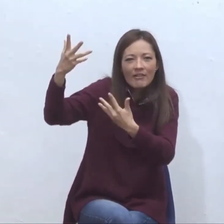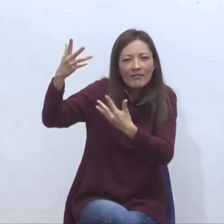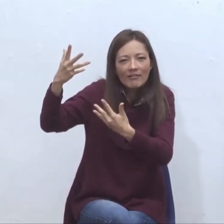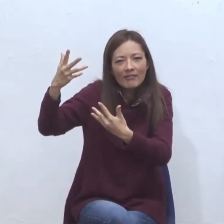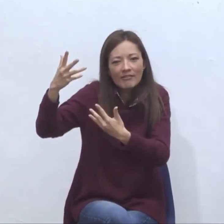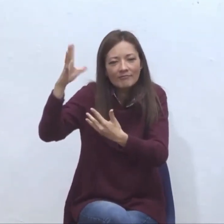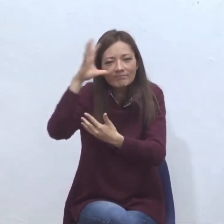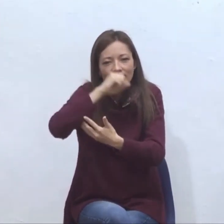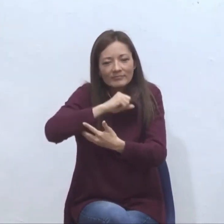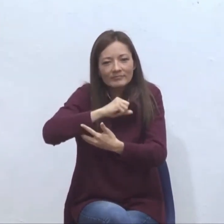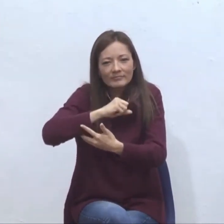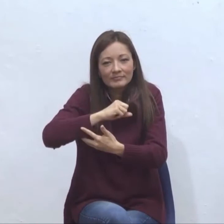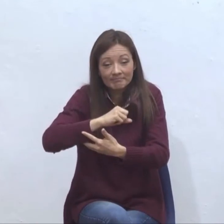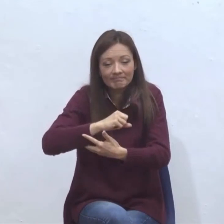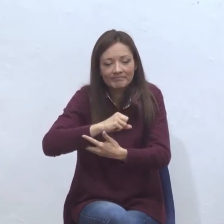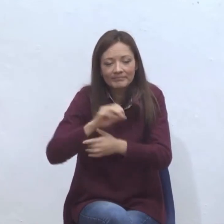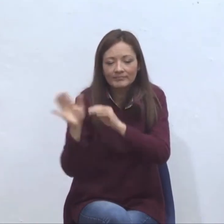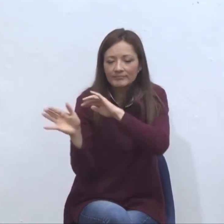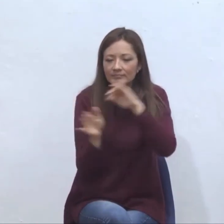dice,